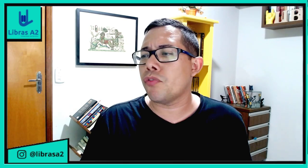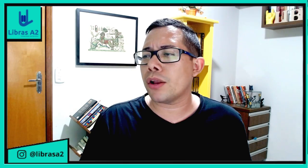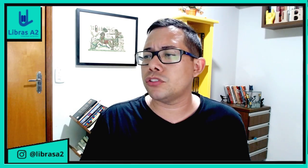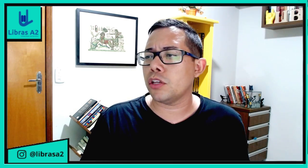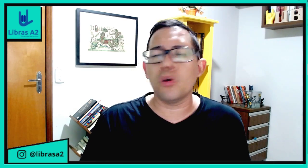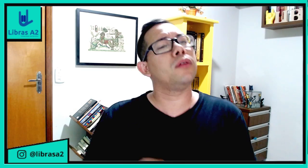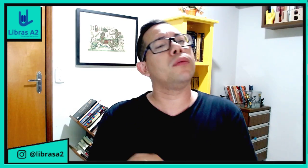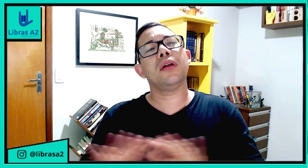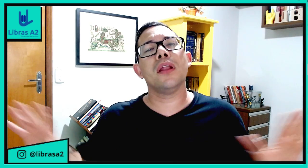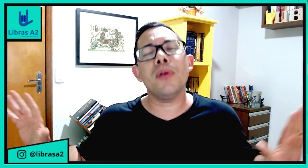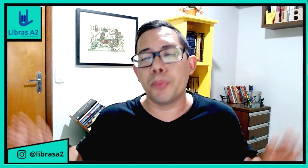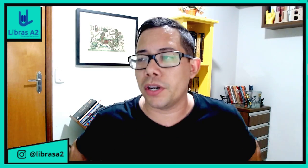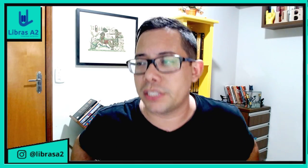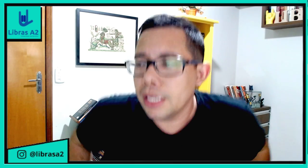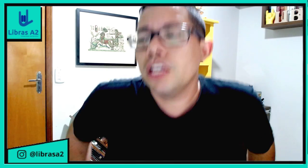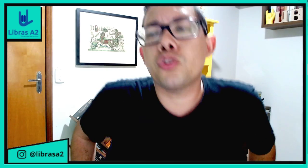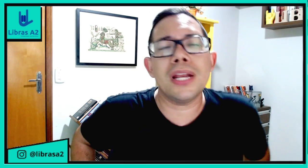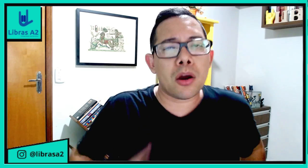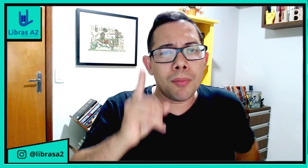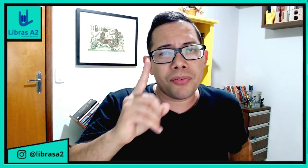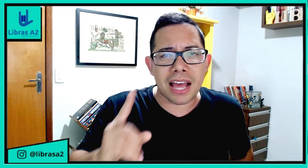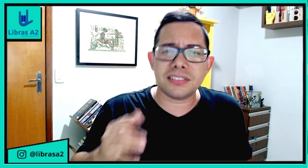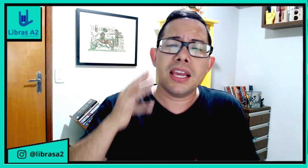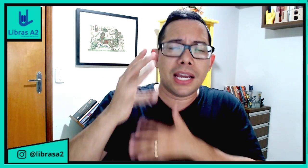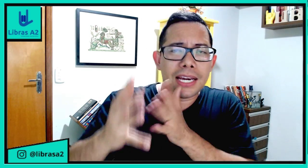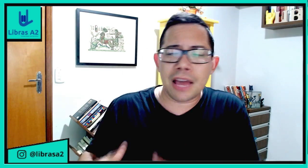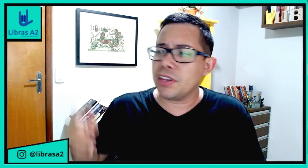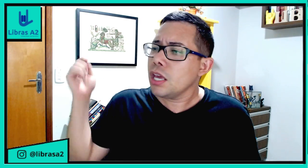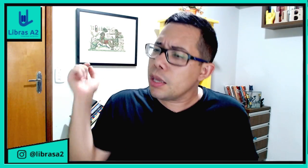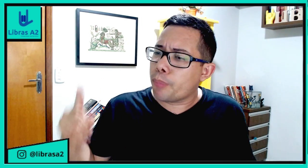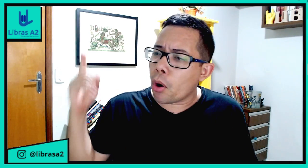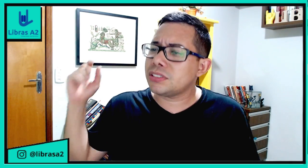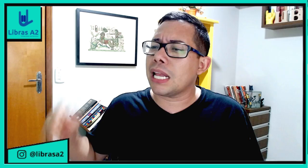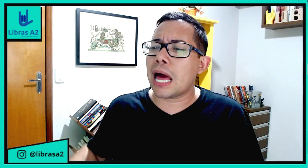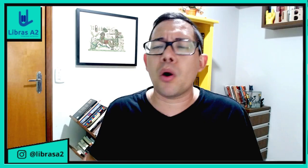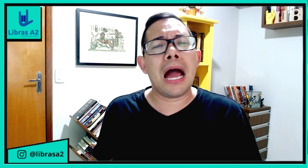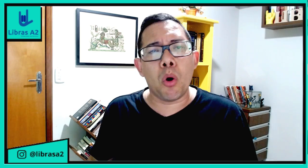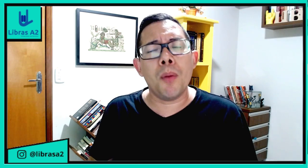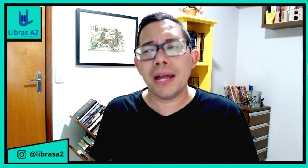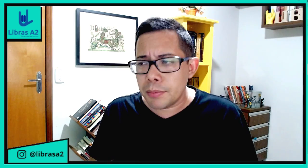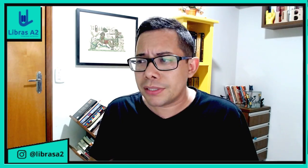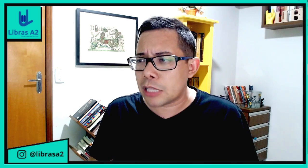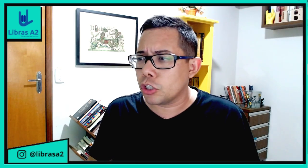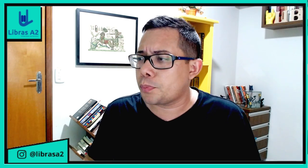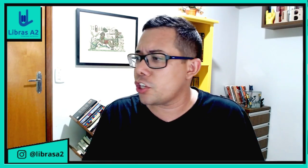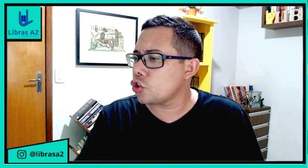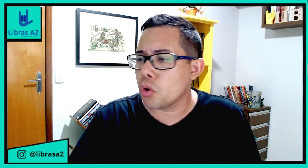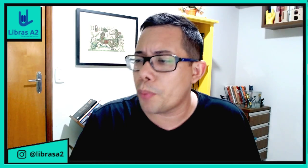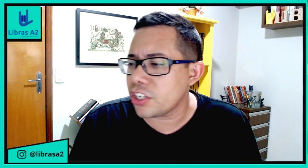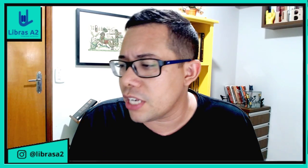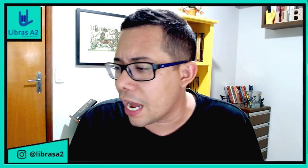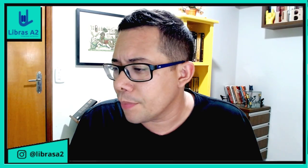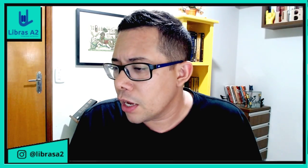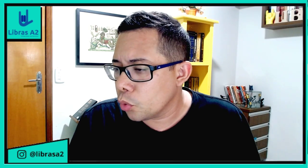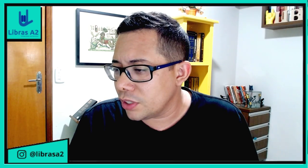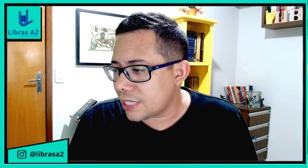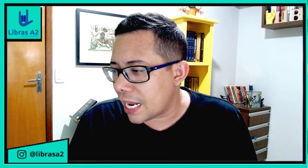louvar ao Senhor Não importa escolha uma frase grave e posta lá uma livros à noite para gente compartilhar no